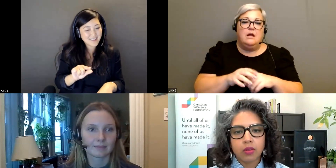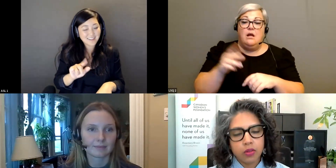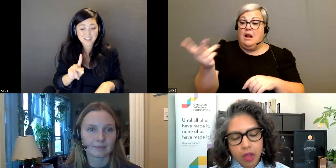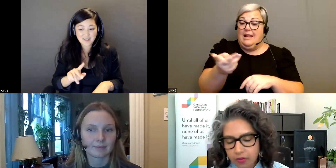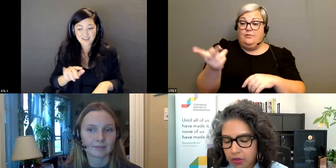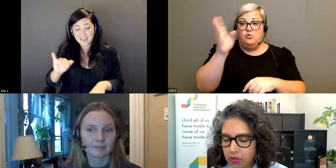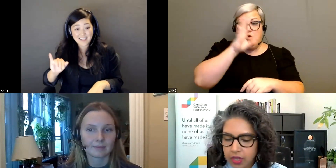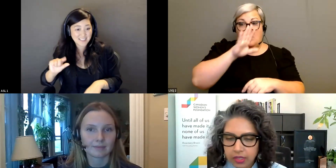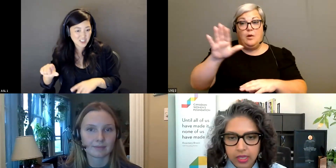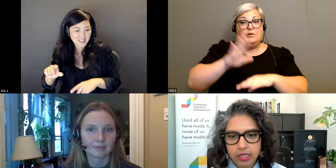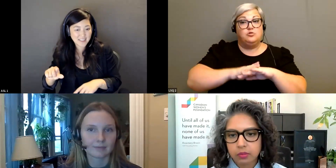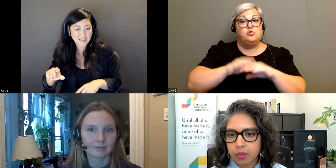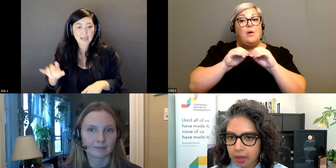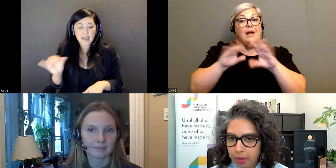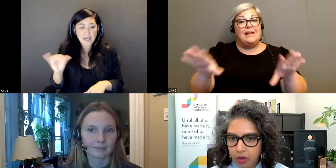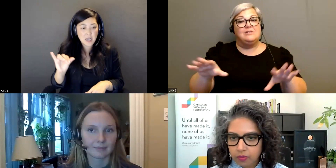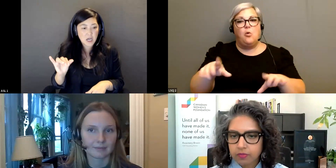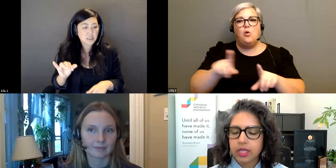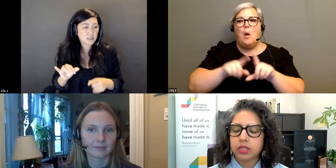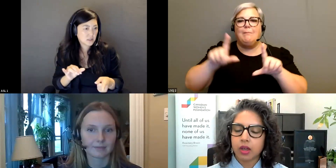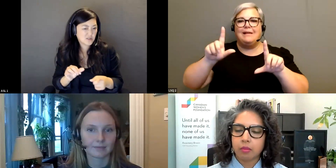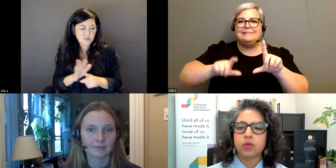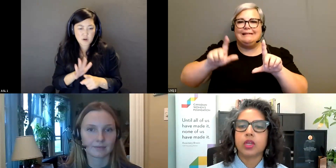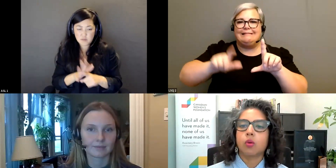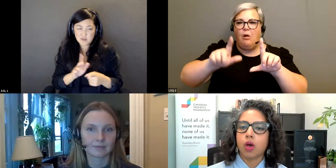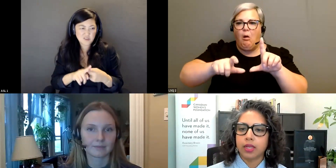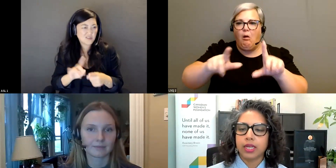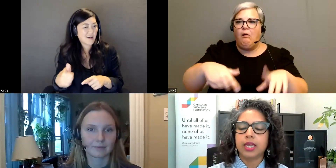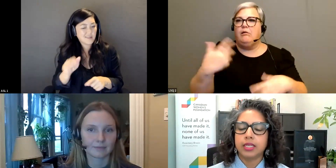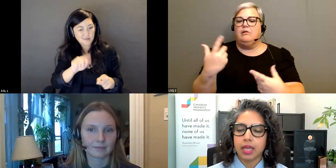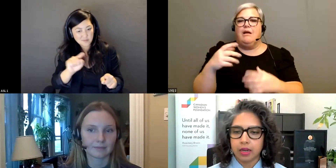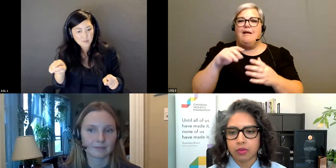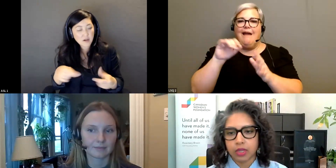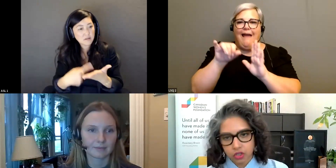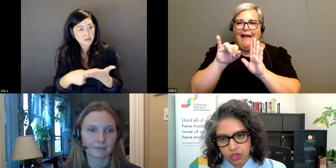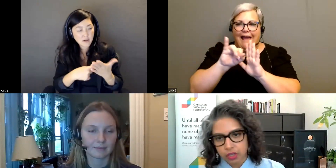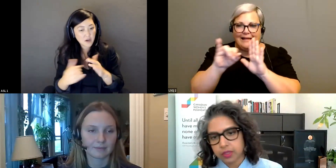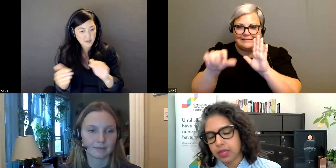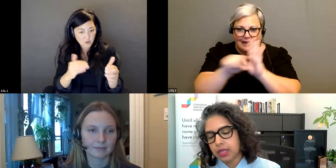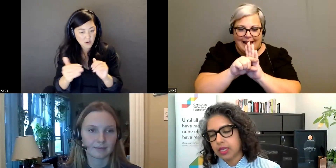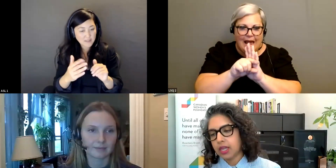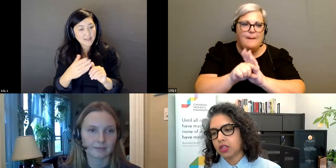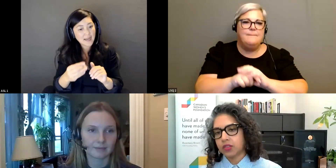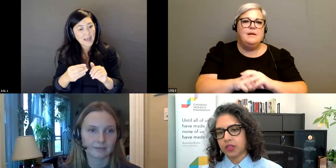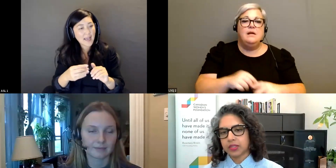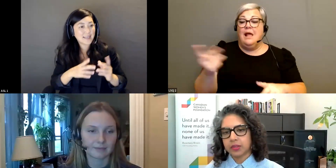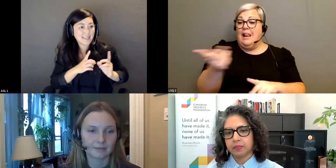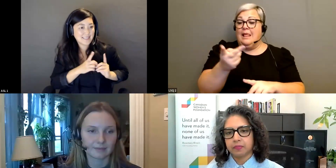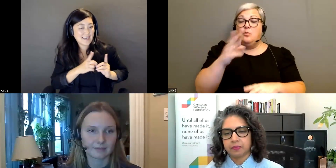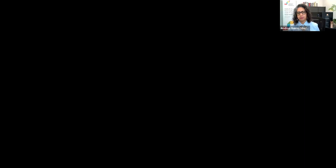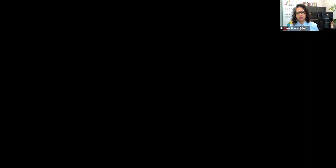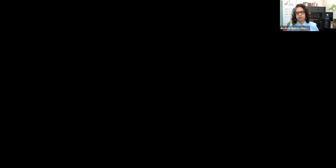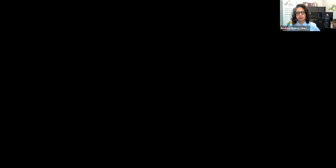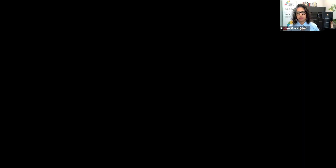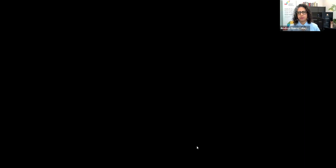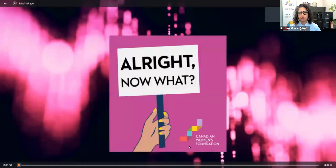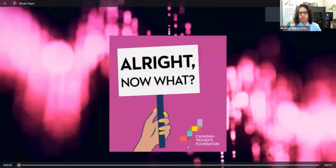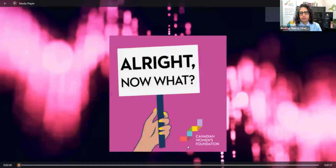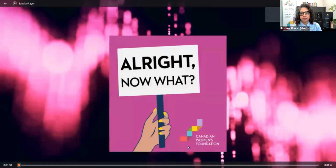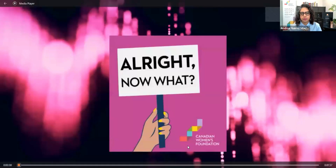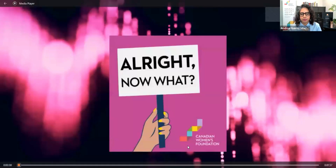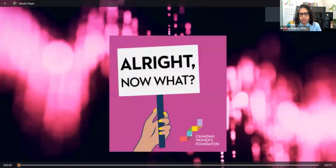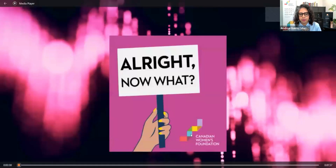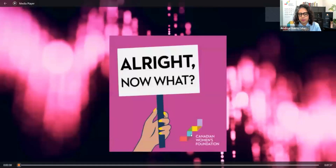populaires sur des réseaux sociaux comme TikTok, Instagram. Et ces deux personnes parlent entre autres d'égalité dans les